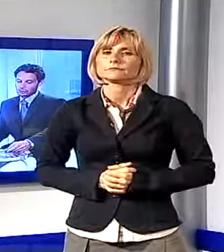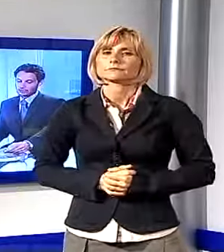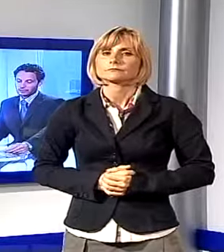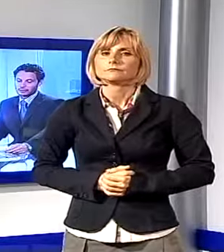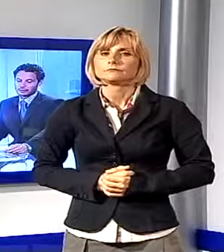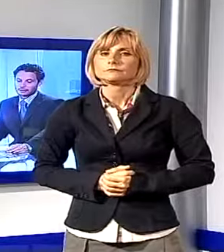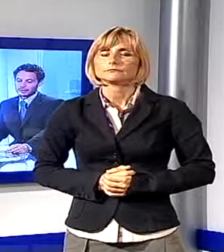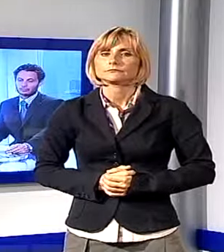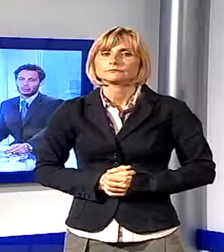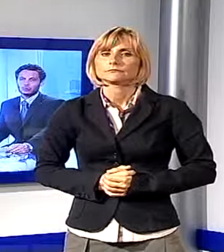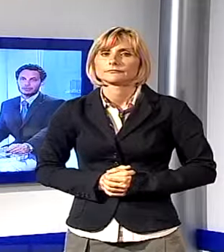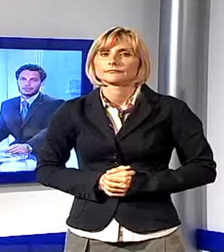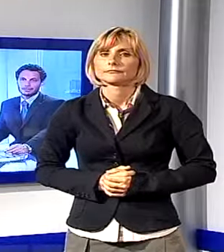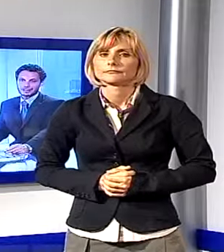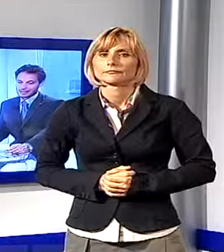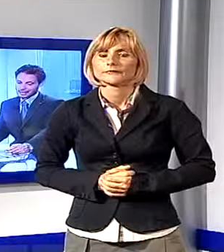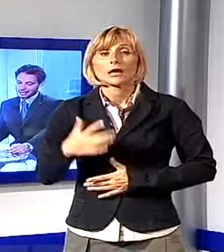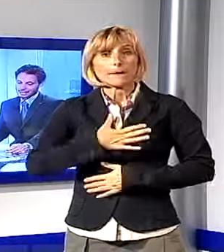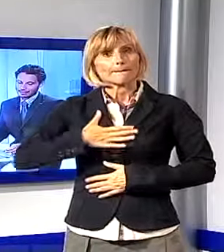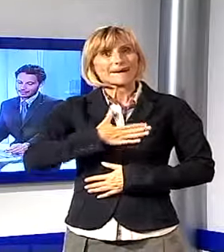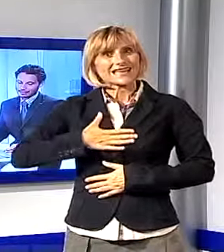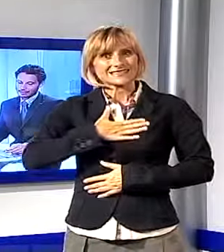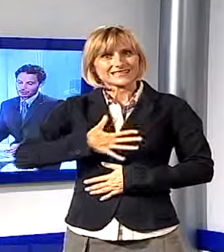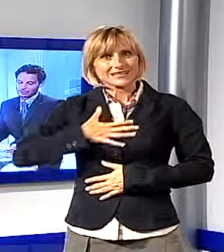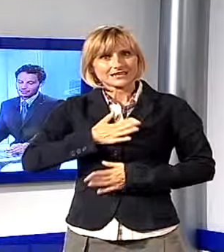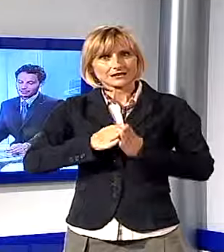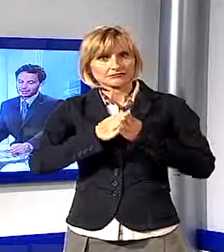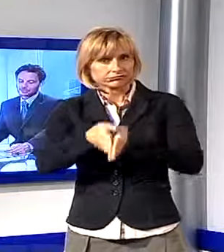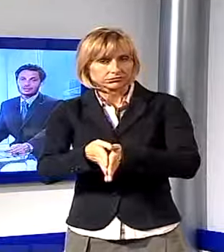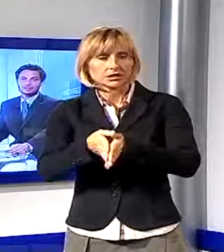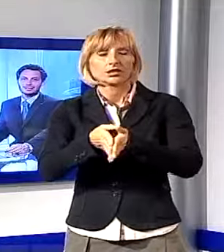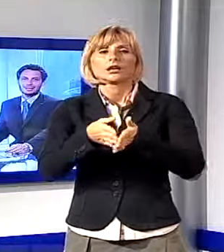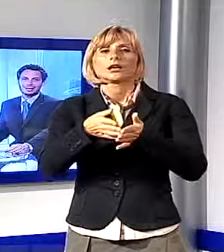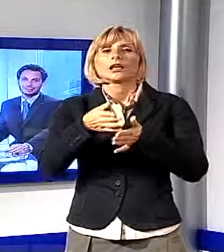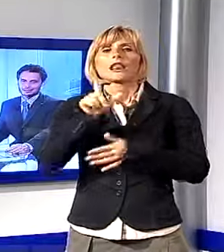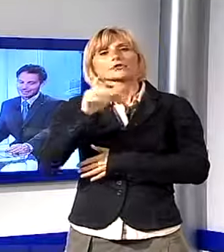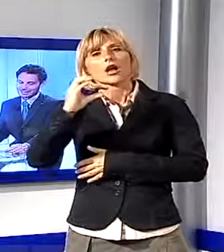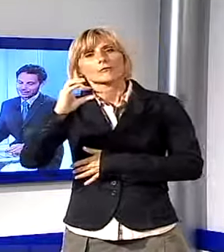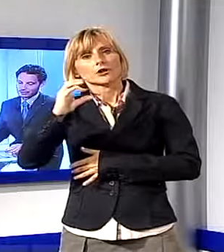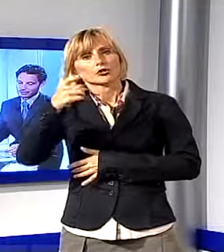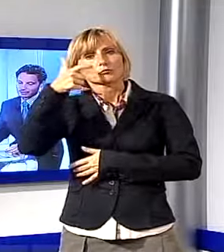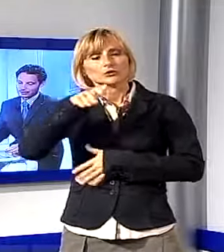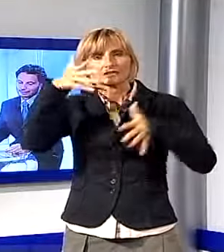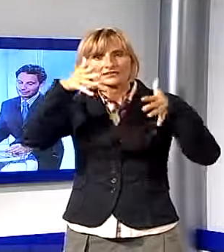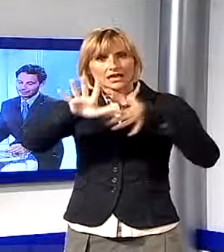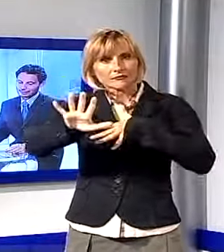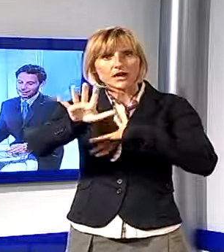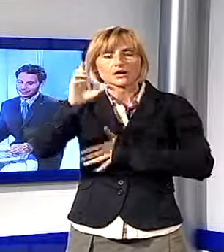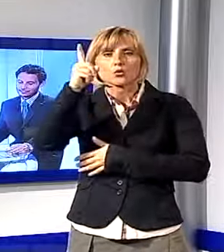Decisivo intervento dei bagnini a Lido di Camaiore per salvare un turista di 46 anni di origine tedesca. Il